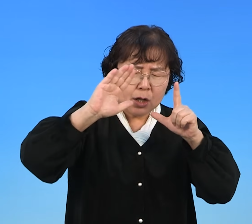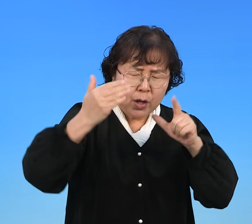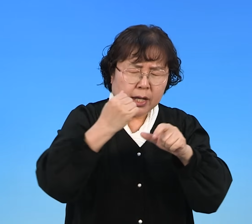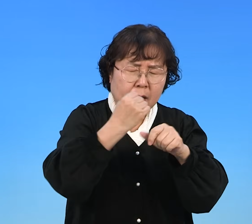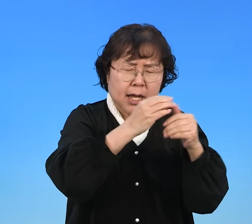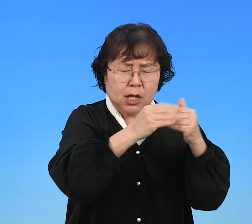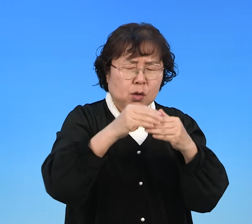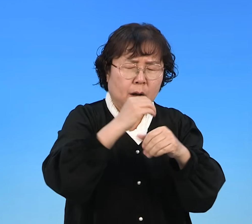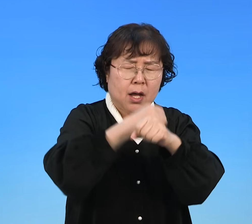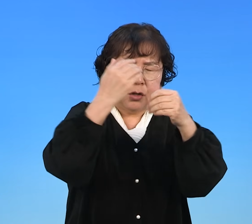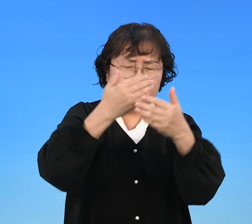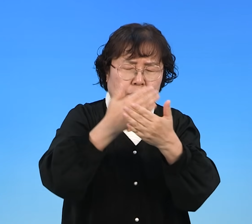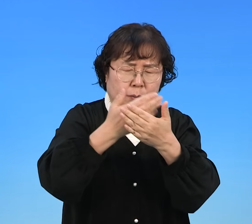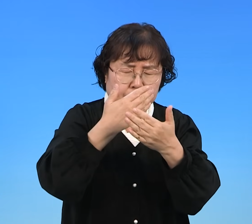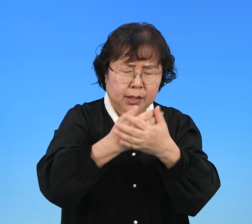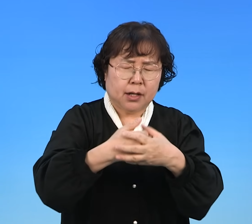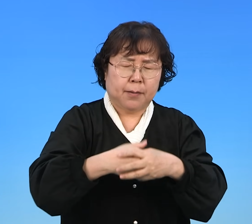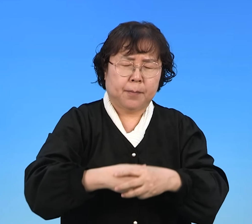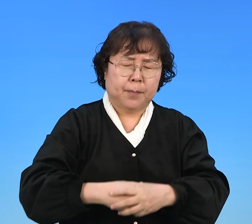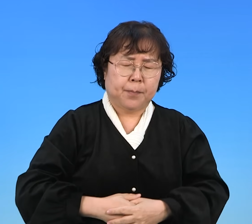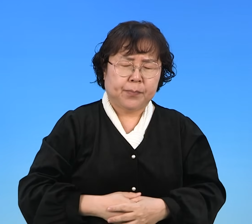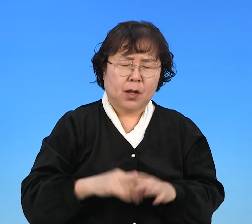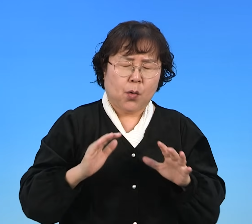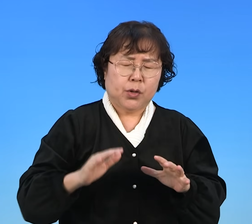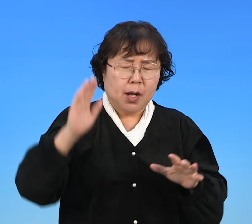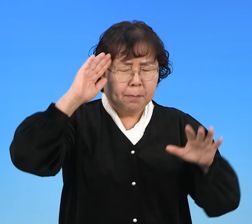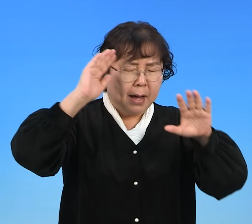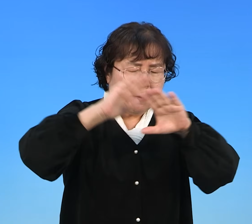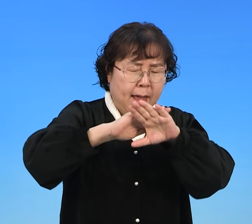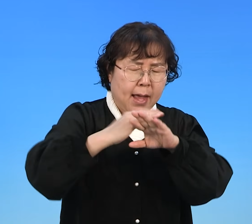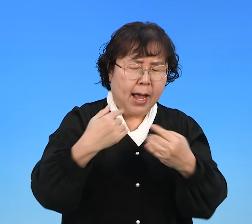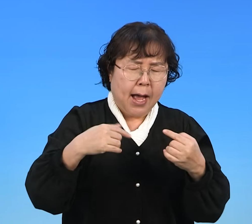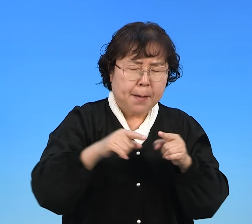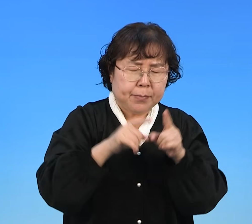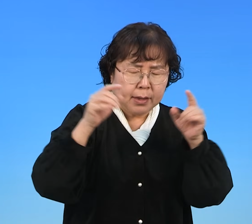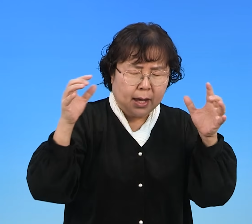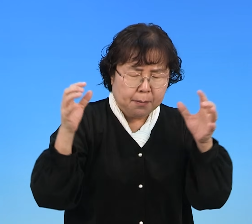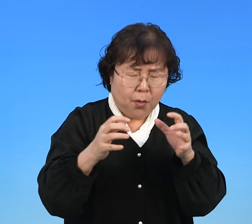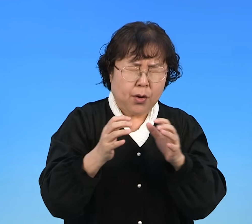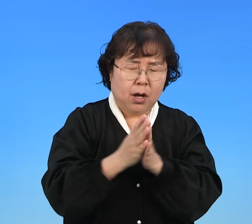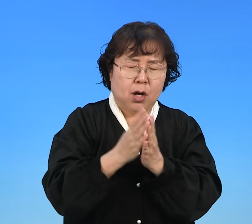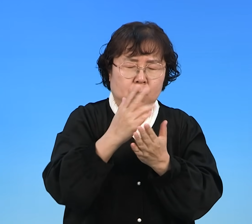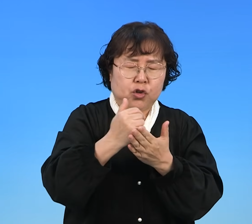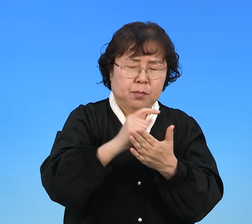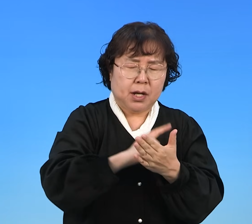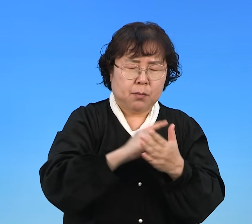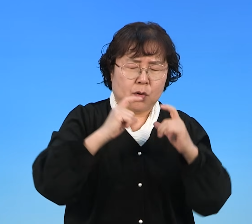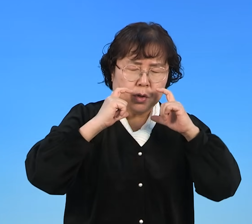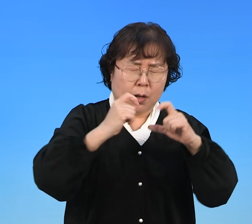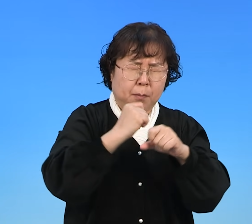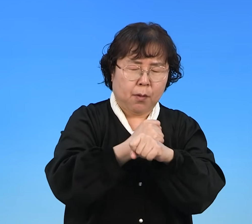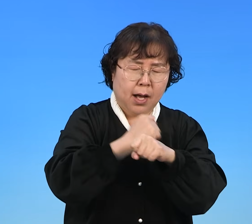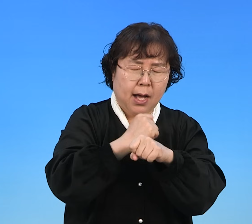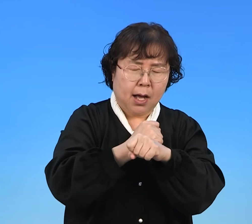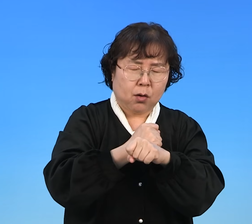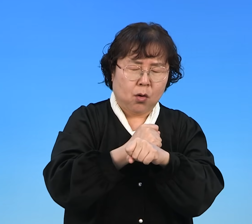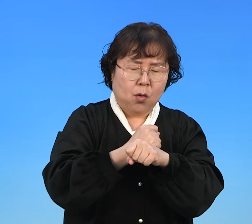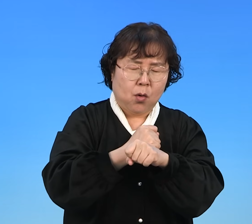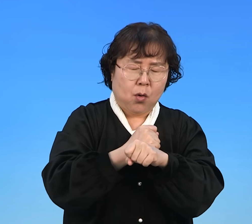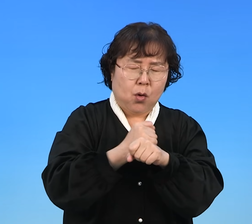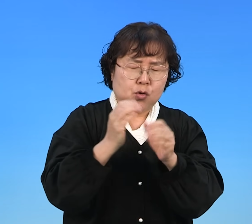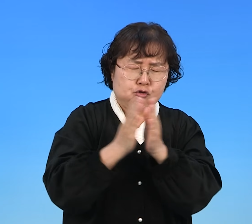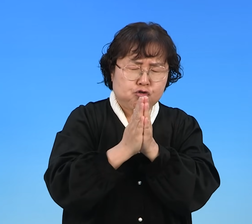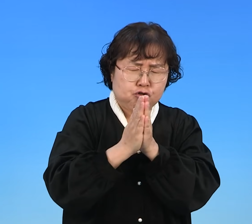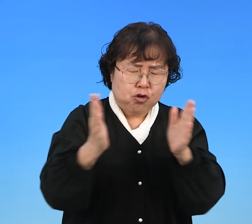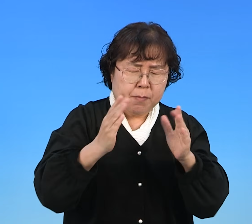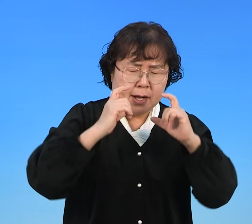새해가 되도록 인도하여 주시옵소서. 오늘 저녁에 함께 모여 주님 이름으로 선포하며 출정식을